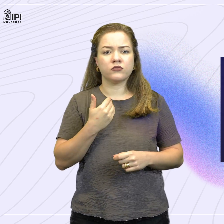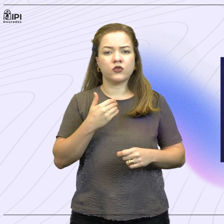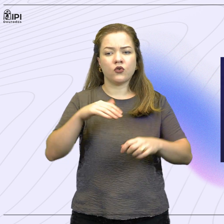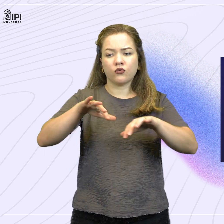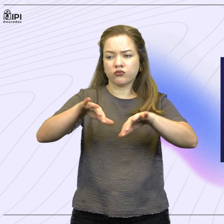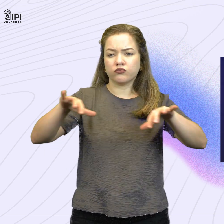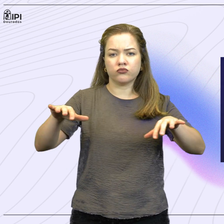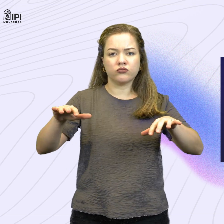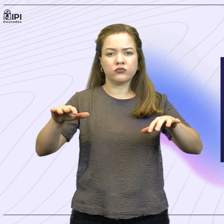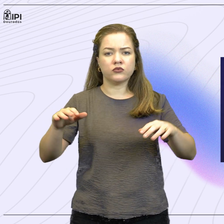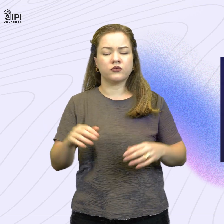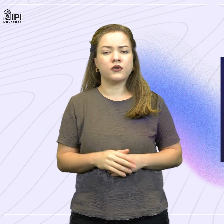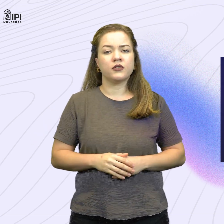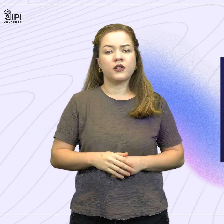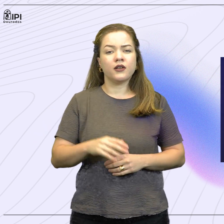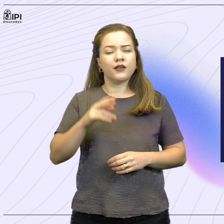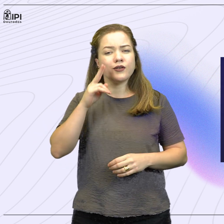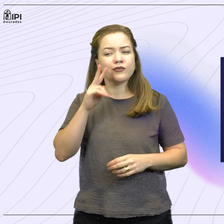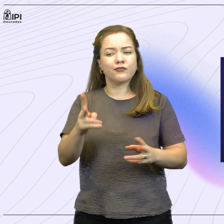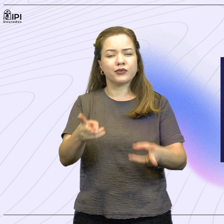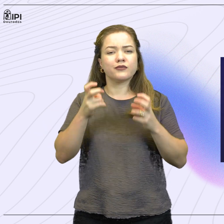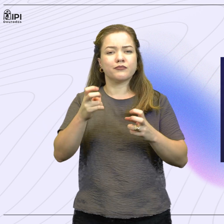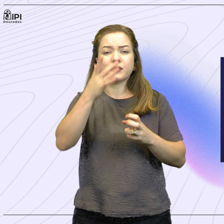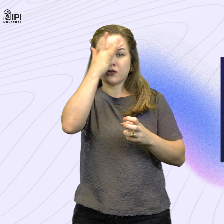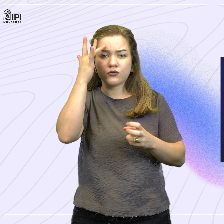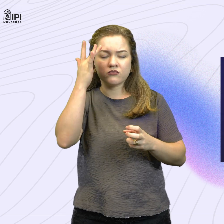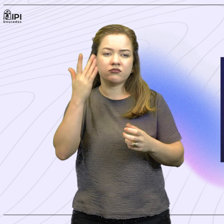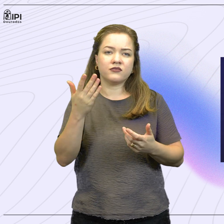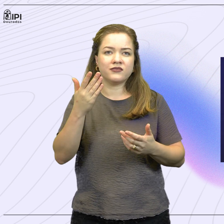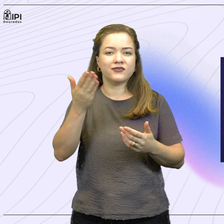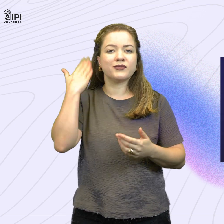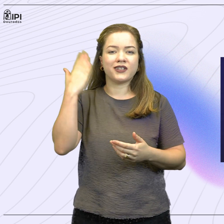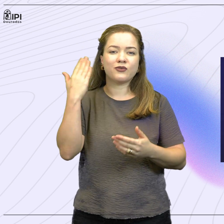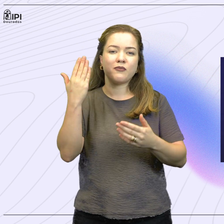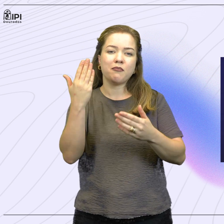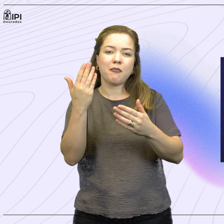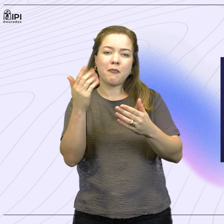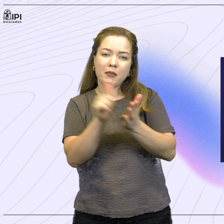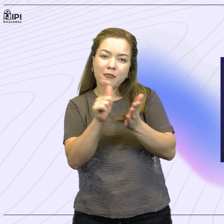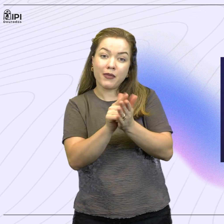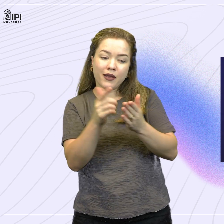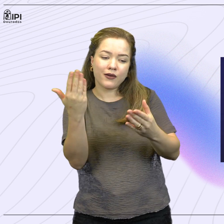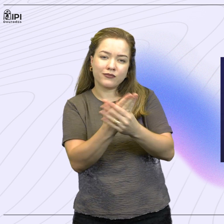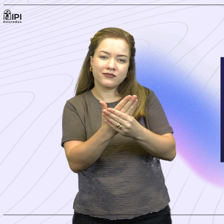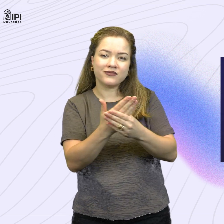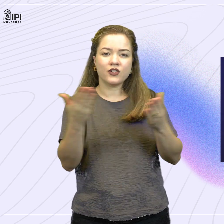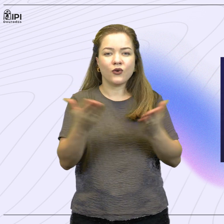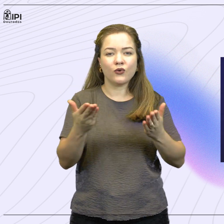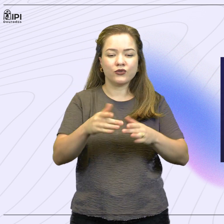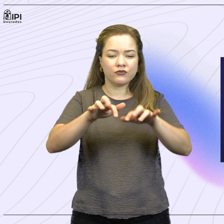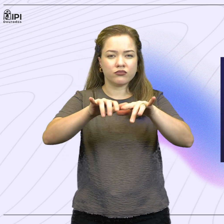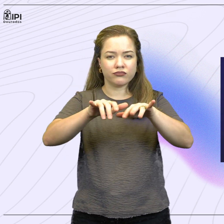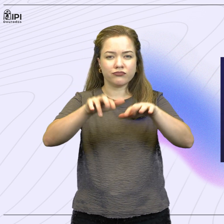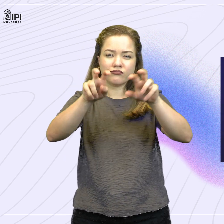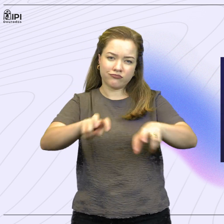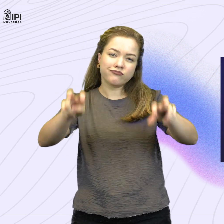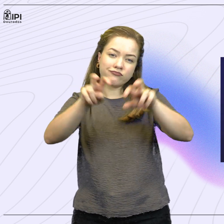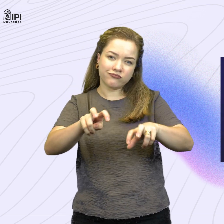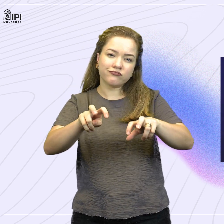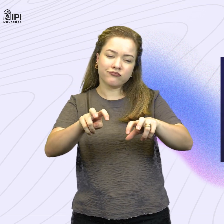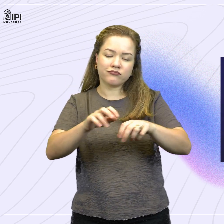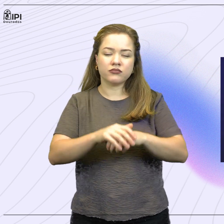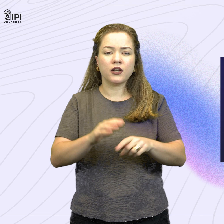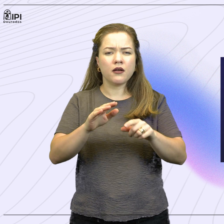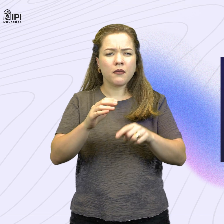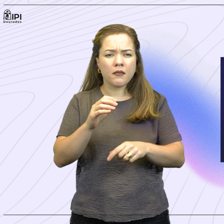aquele processo e vejo que há pessoas ali. Antes eram papéis, né, processos físicos, hoje são processos digitais, mas aqueles